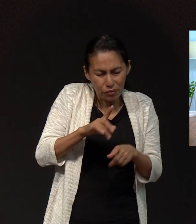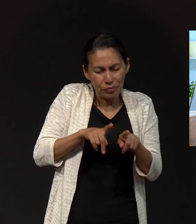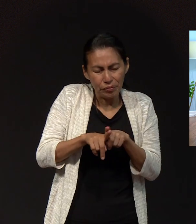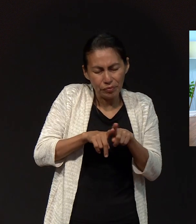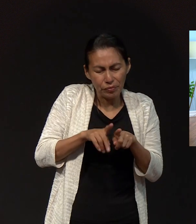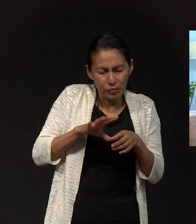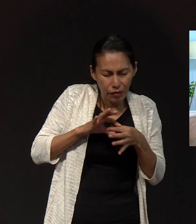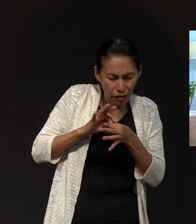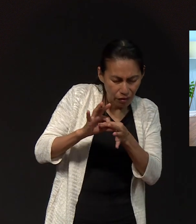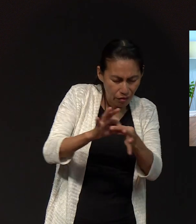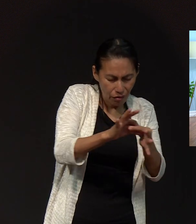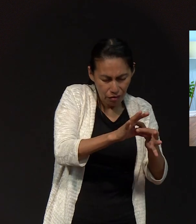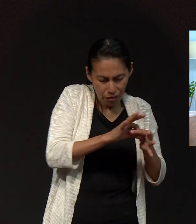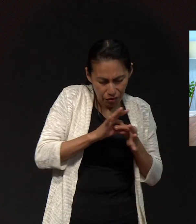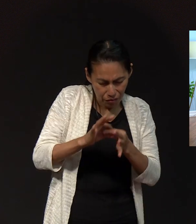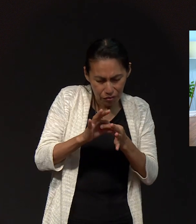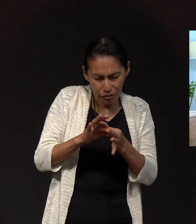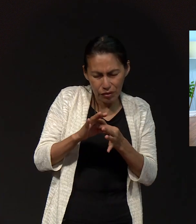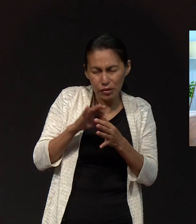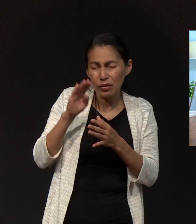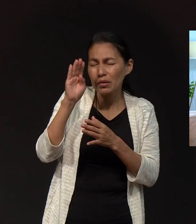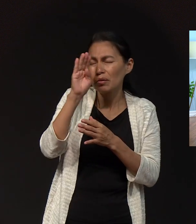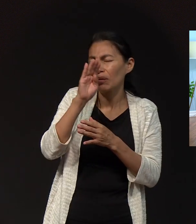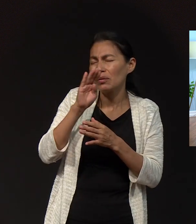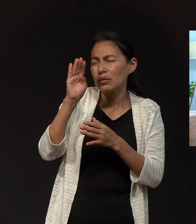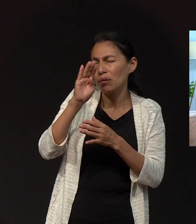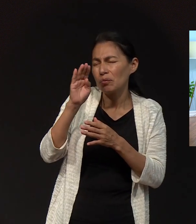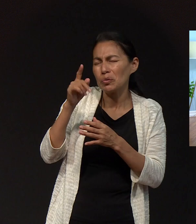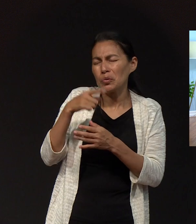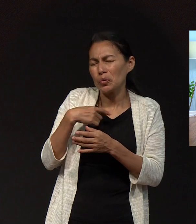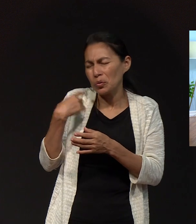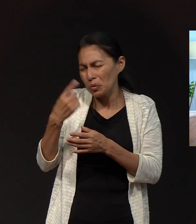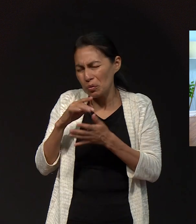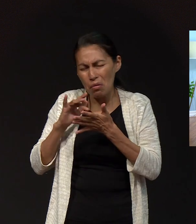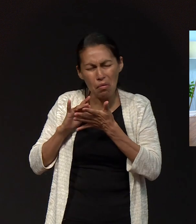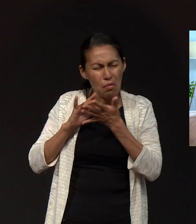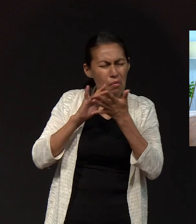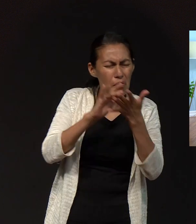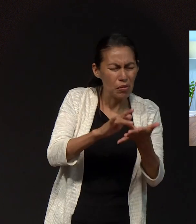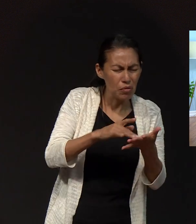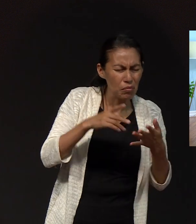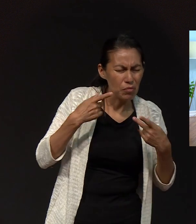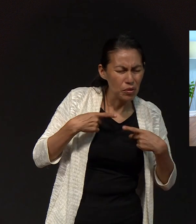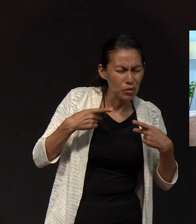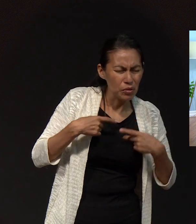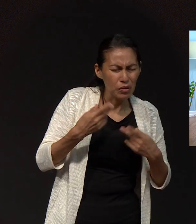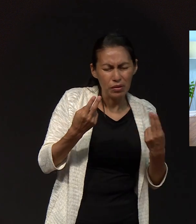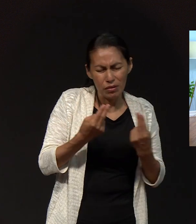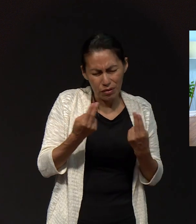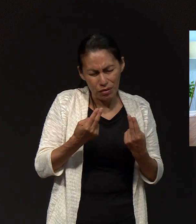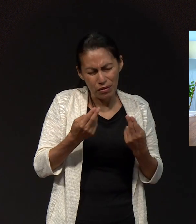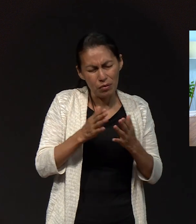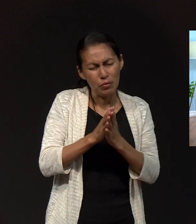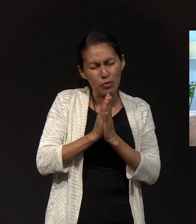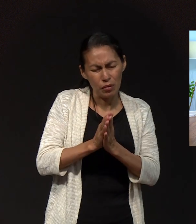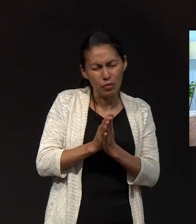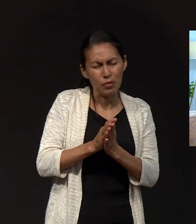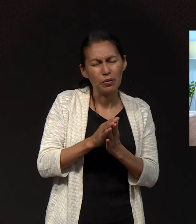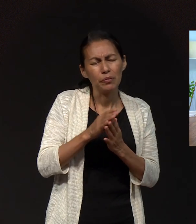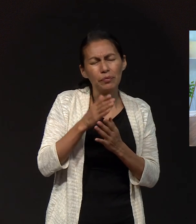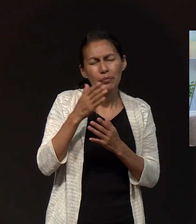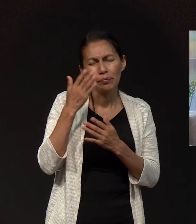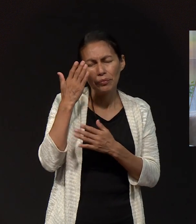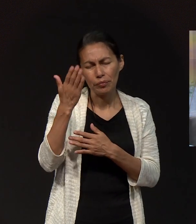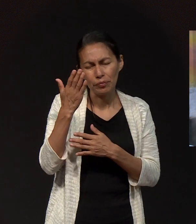comunidad De hermanos Que nos rendimos A ti Te buscamos También podamos ser Apoyo y bendición Para quien lo requiere En la vida diaria Y